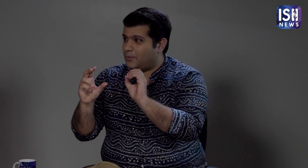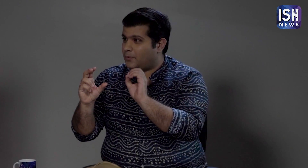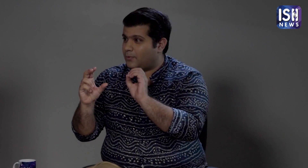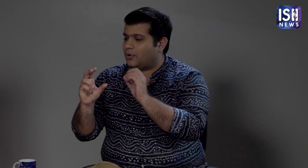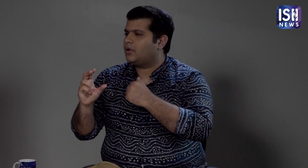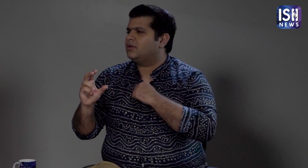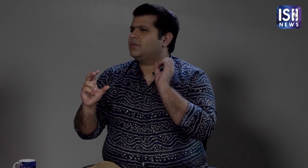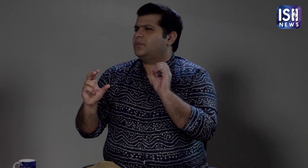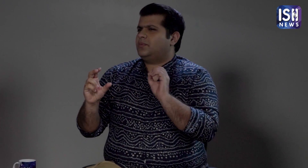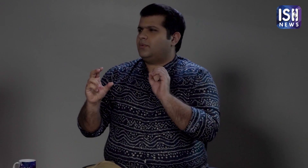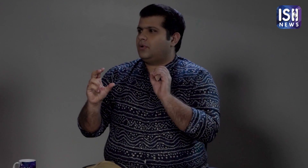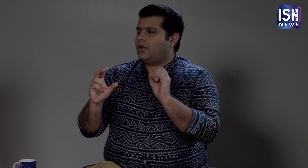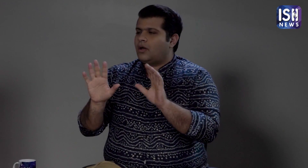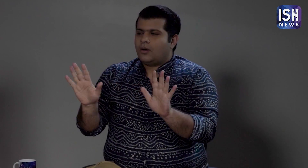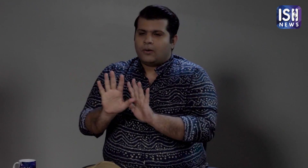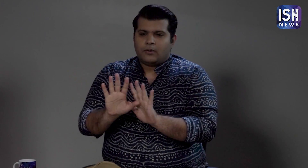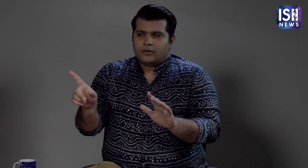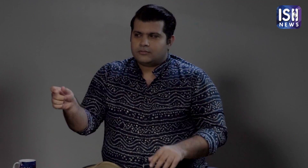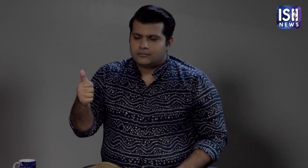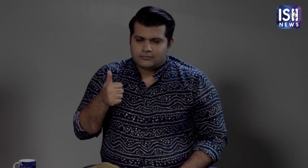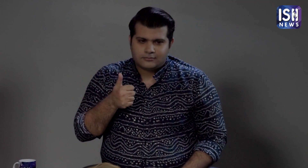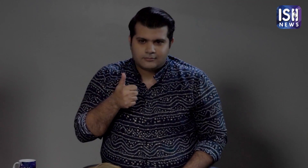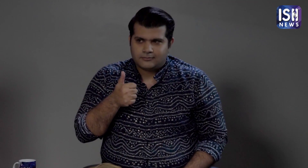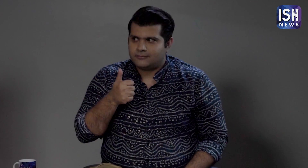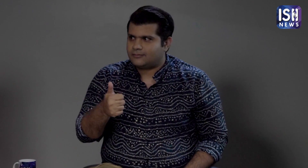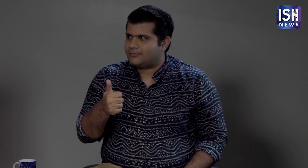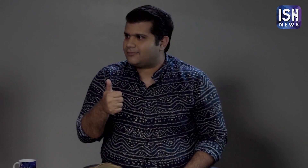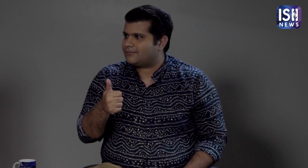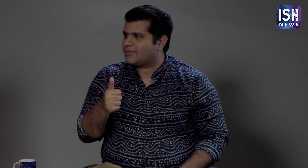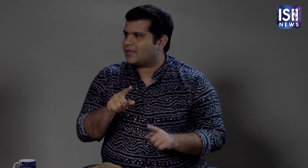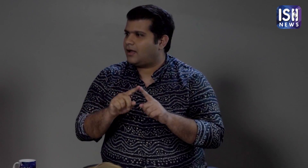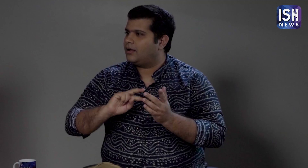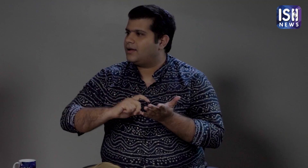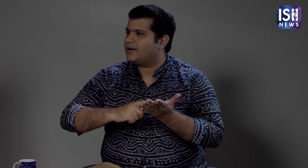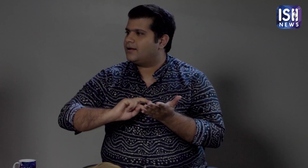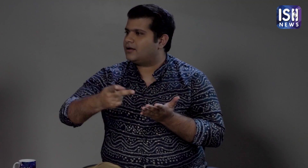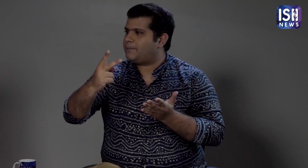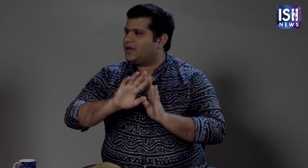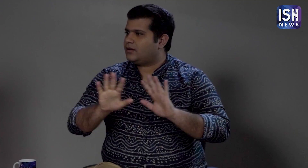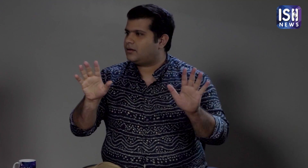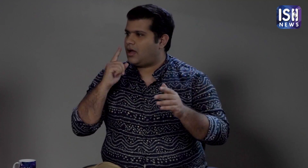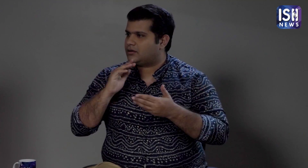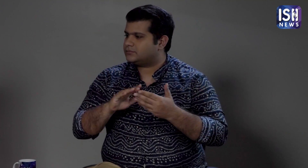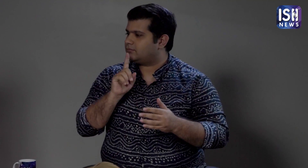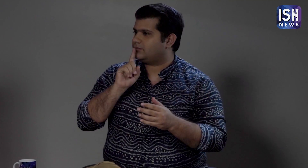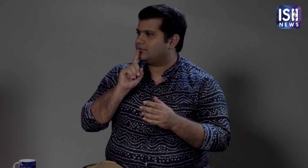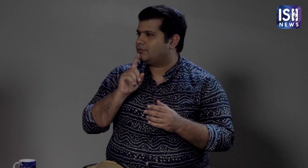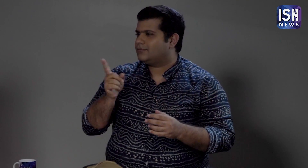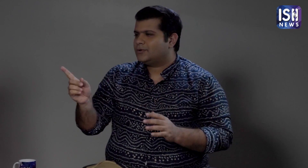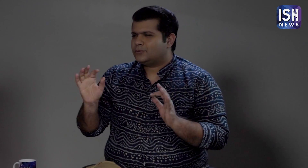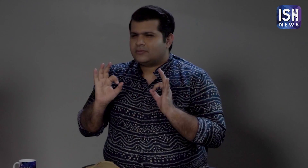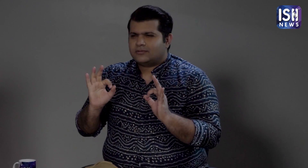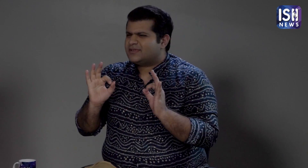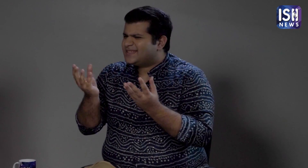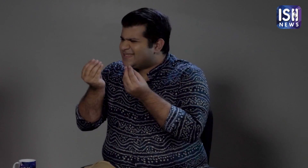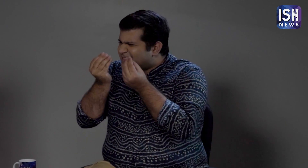शॉक्ड। मतलब वो जो आपने डायलॉग बोला था कि आप नहीं करते तो हम सब भी नहीं करते, आप फैमिली का नहीं देखते, वो जो एक ही